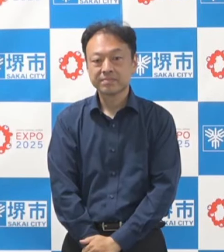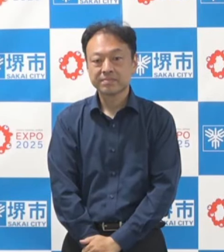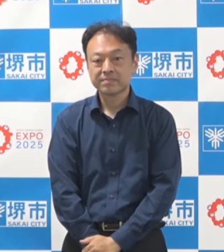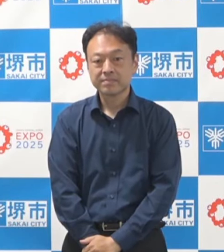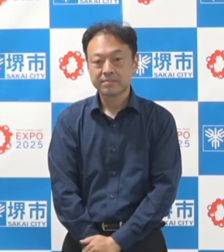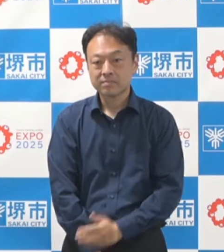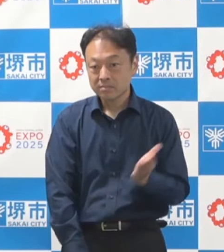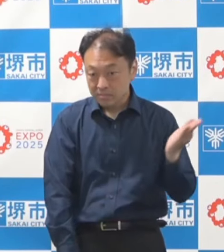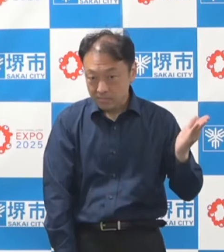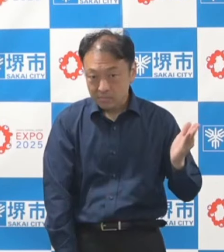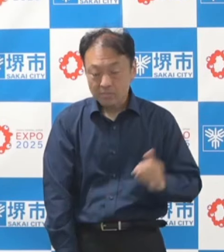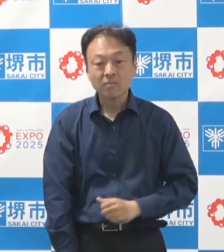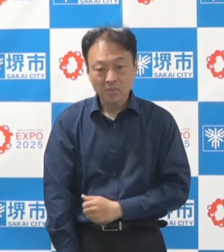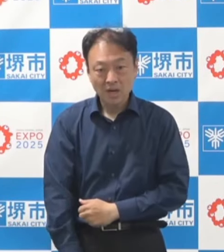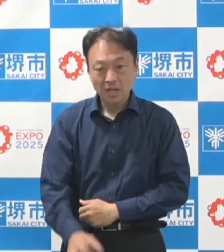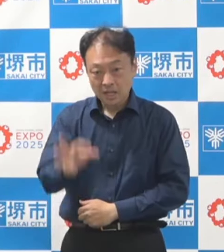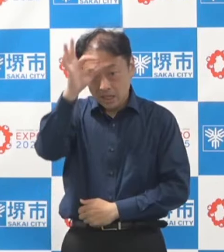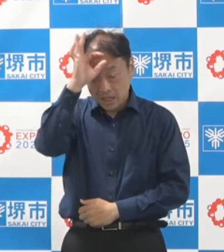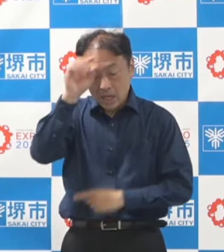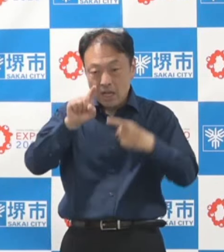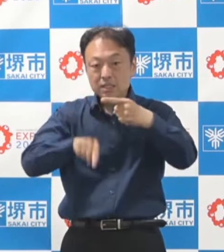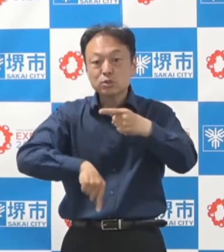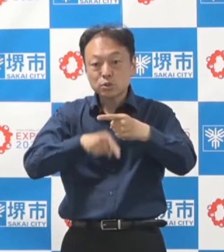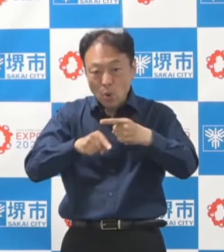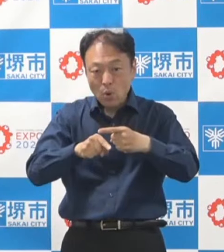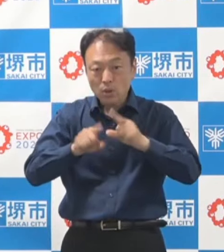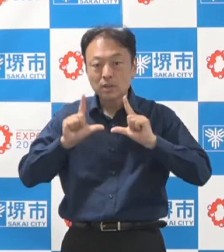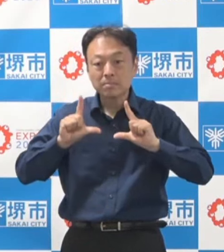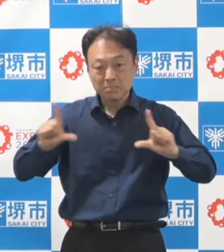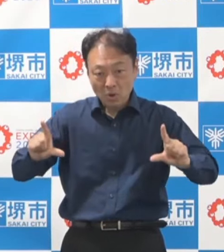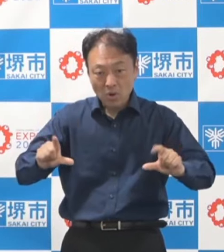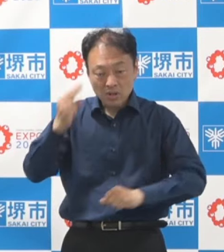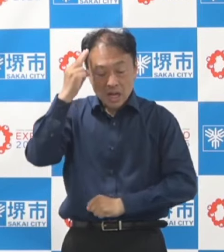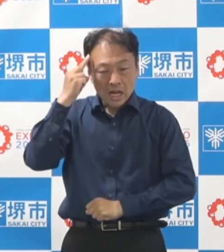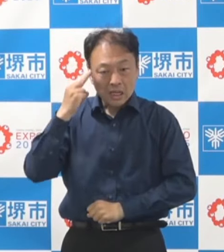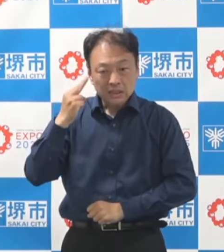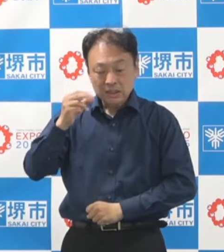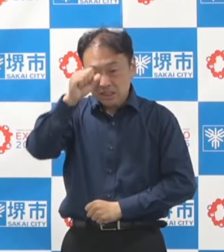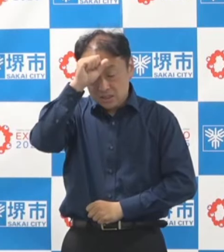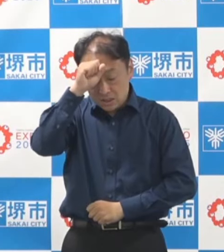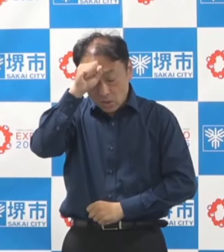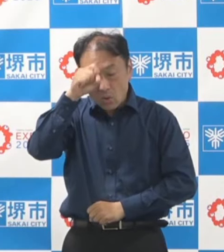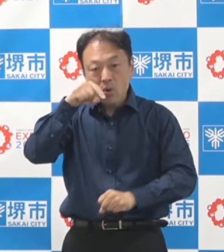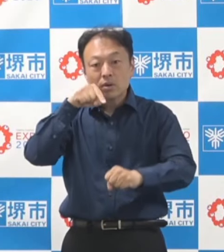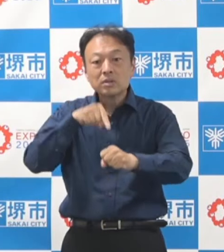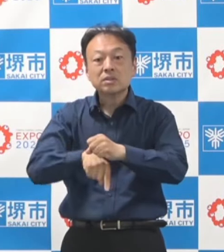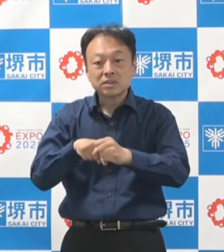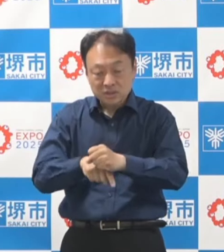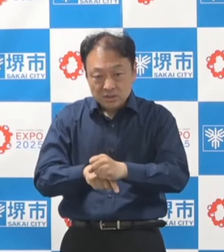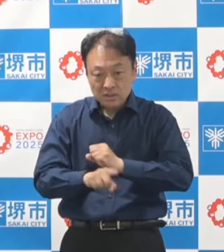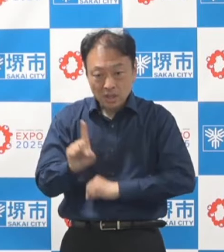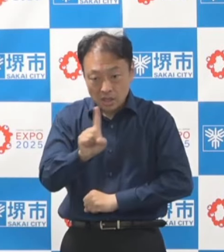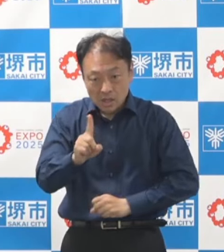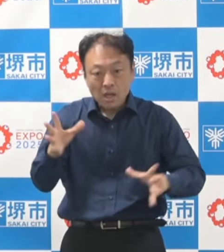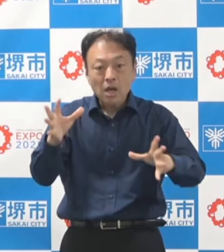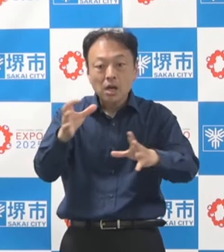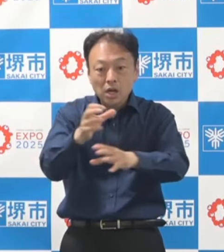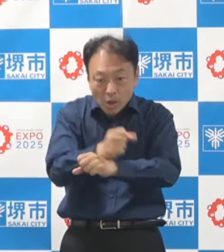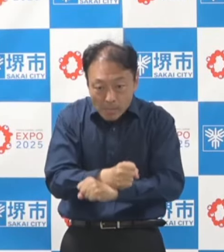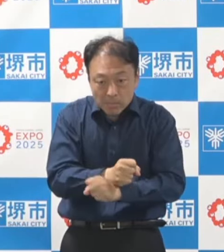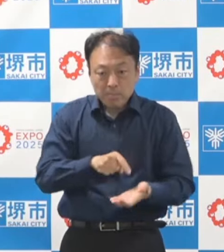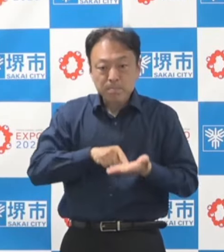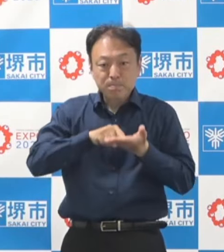こちらは警察庁が公表している認知症を原因として警察に行方不明者届が出された